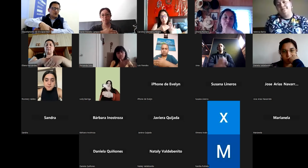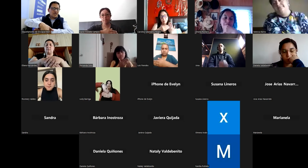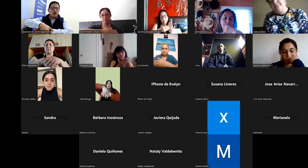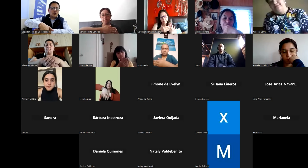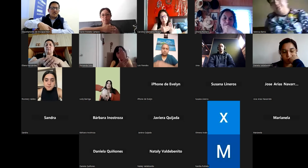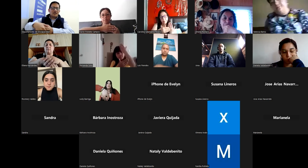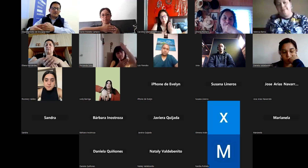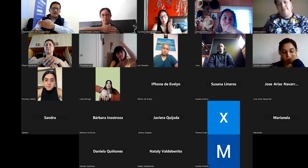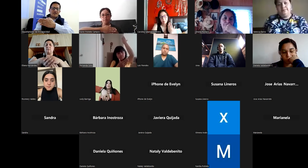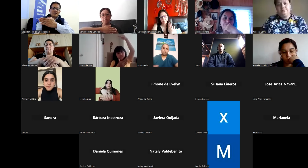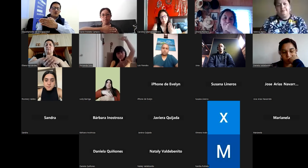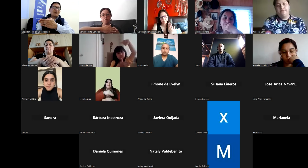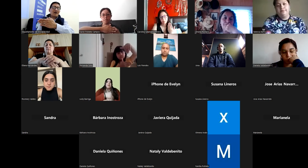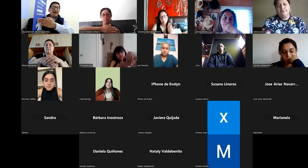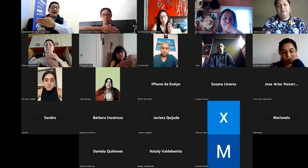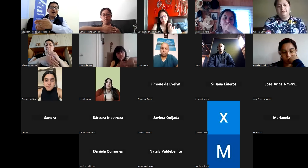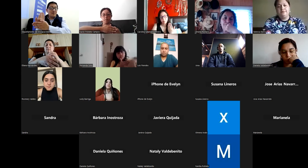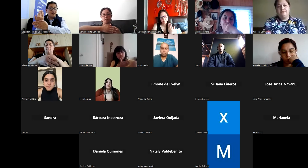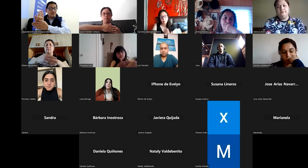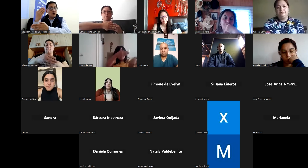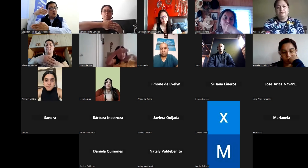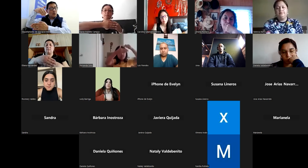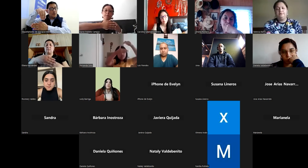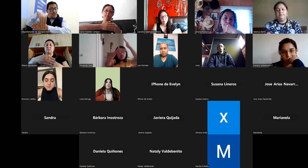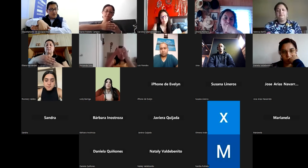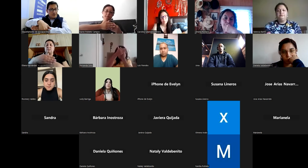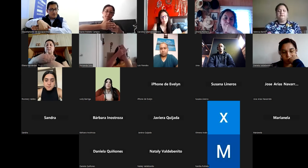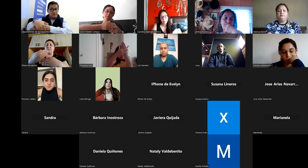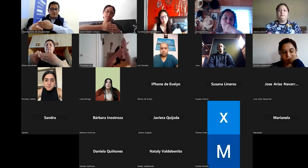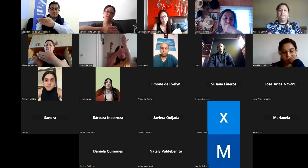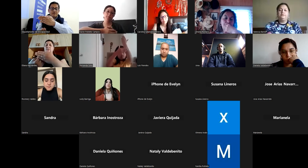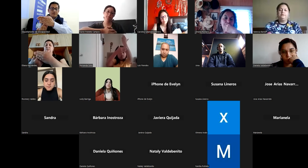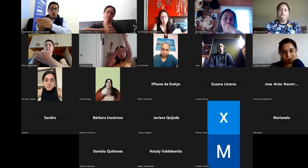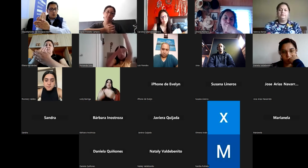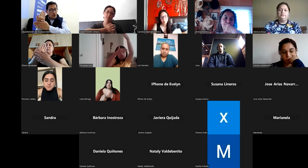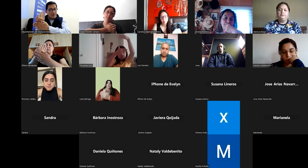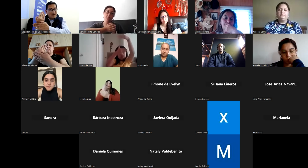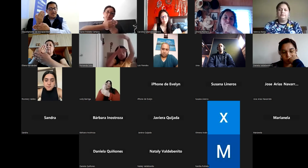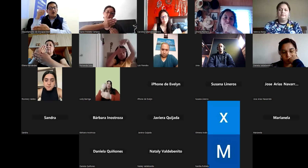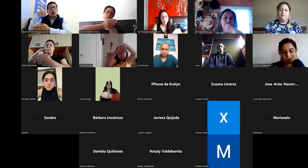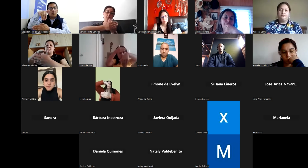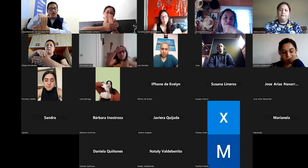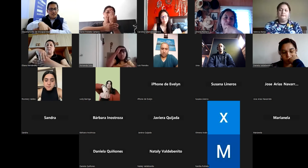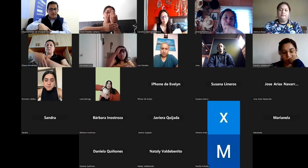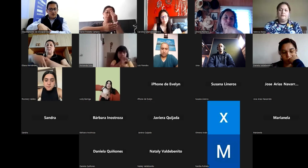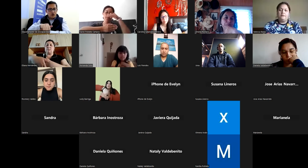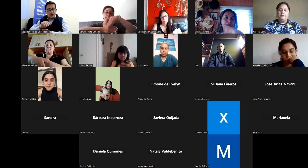asociarlo con la seña con la palabra AM o PM o por la mañana o por la tarde esos dos